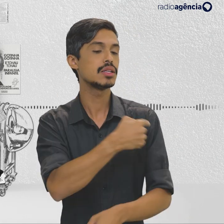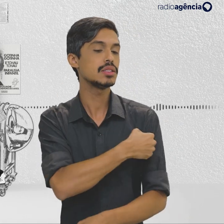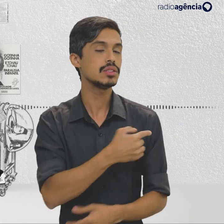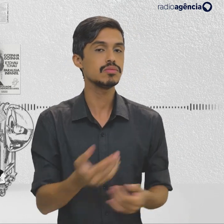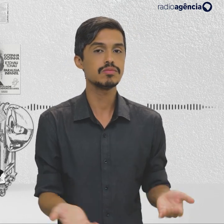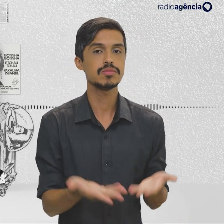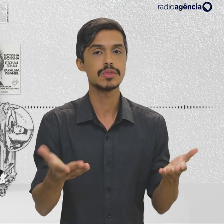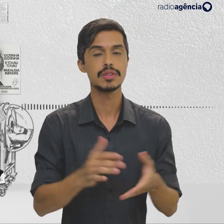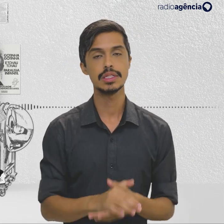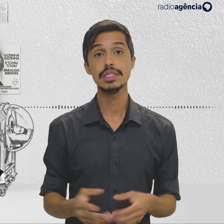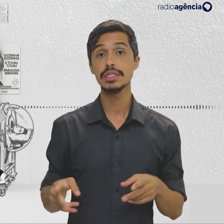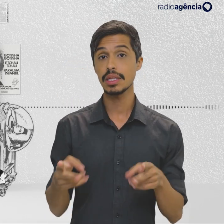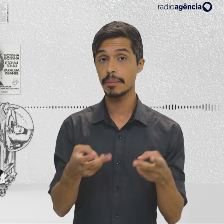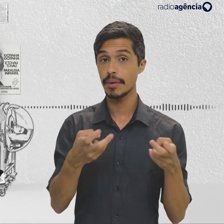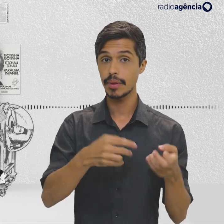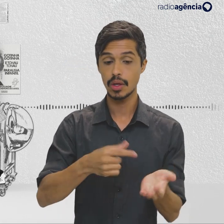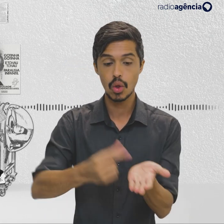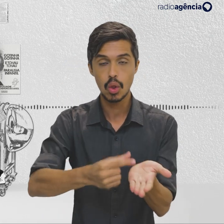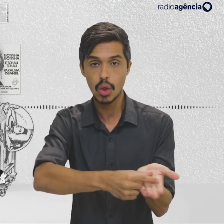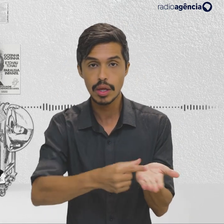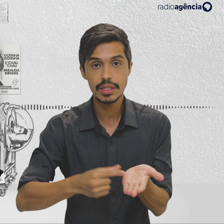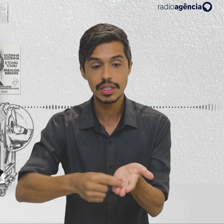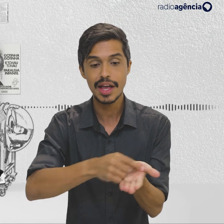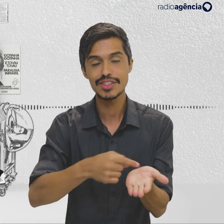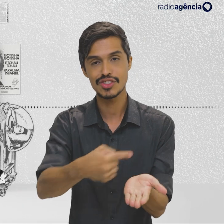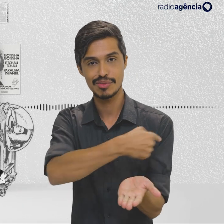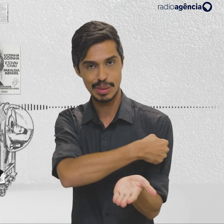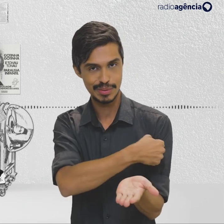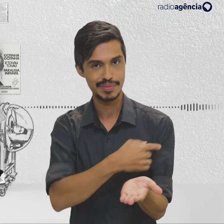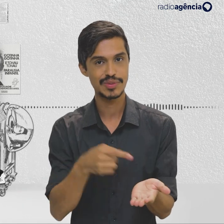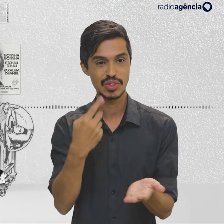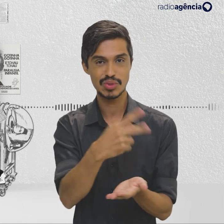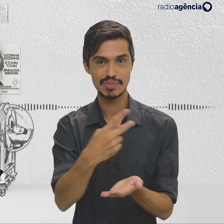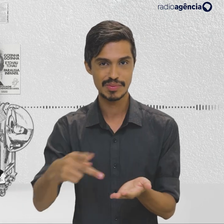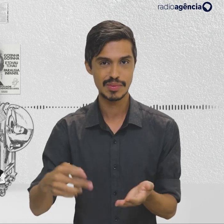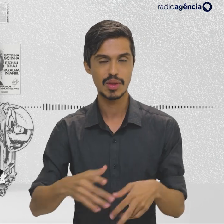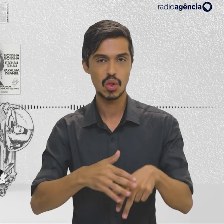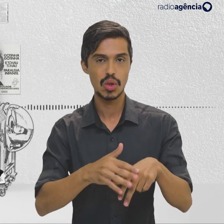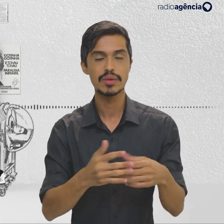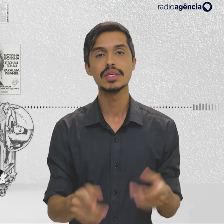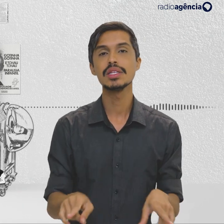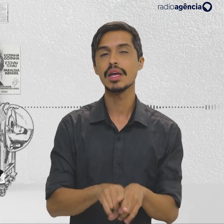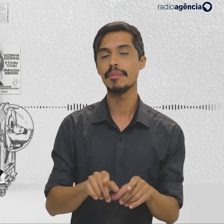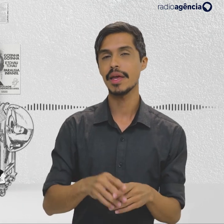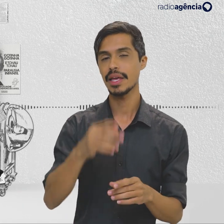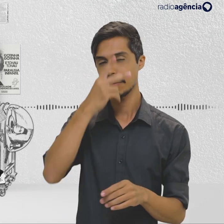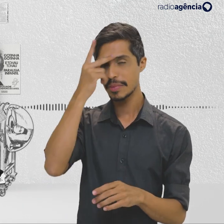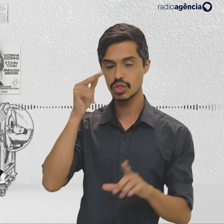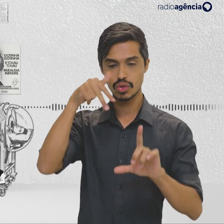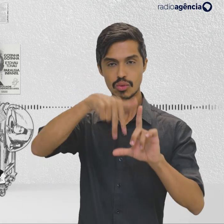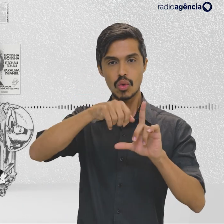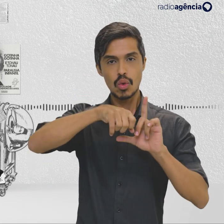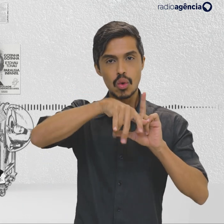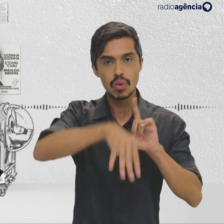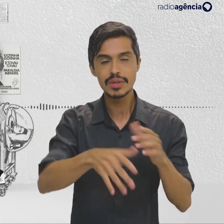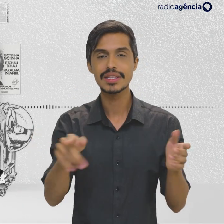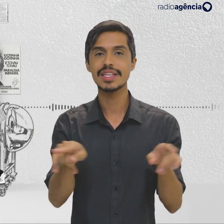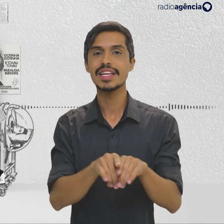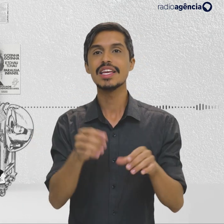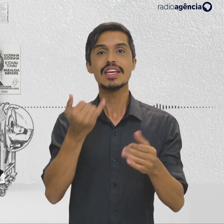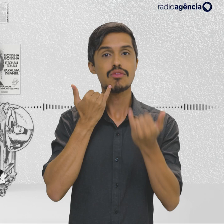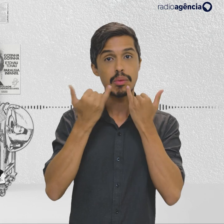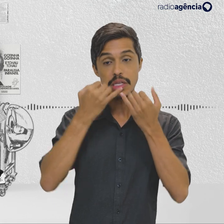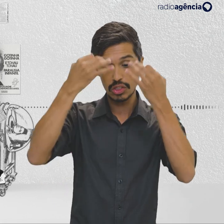vacinação além de verificar a caderneta de seus pacientes é dever dos formadores de opinião disseminar